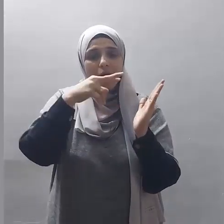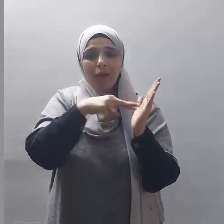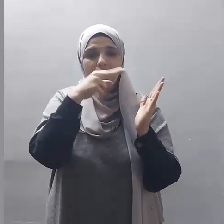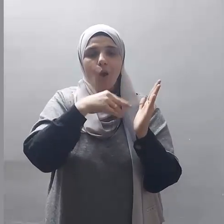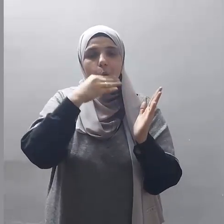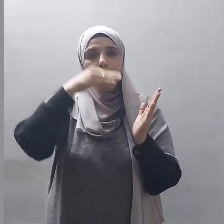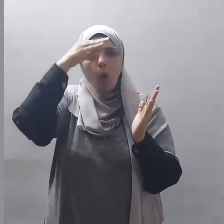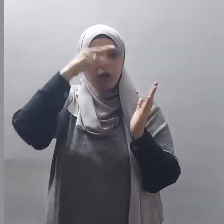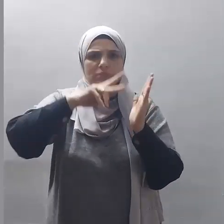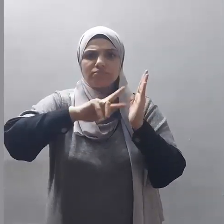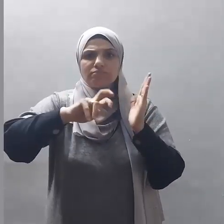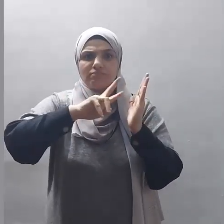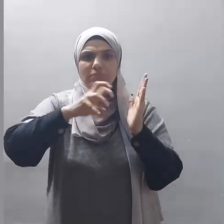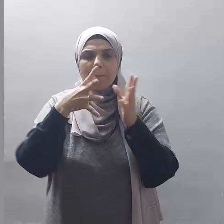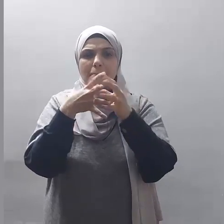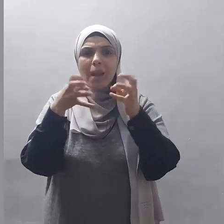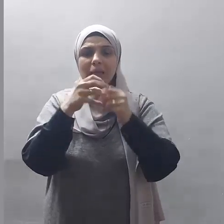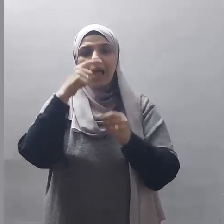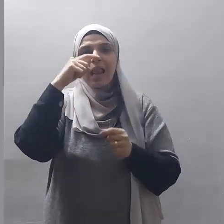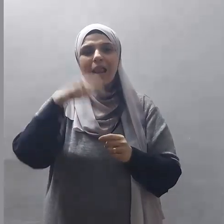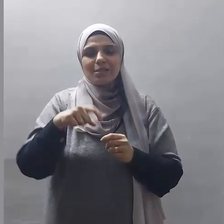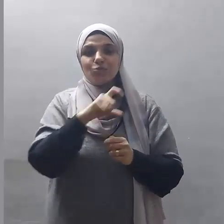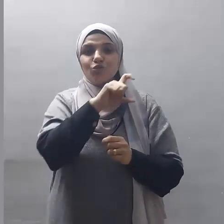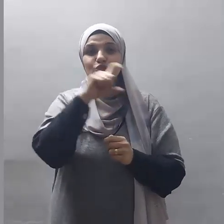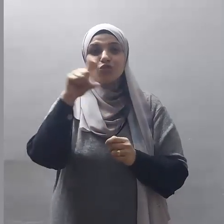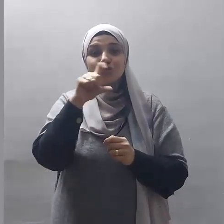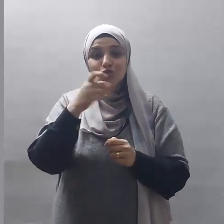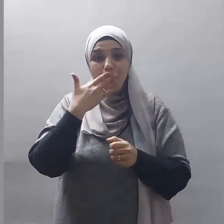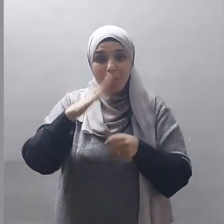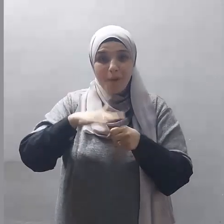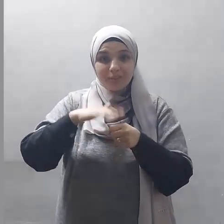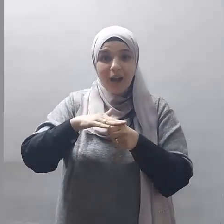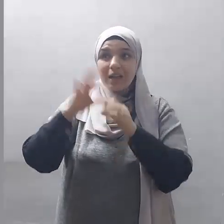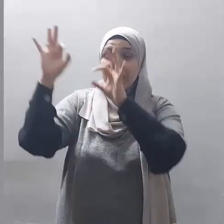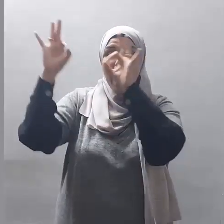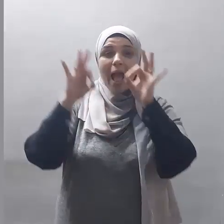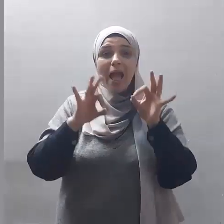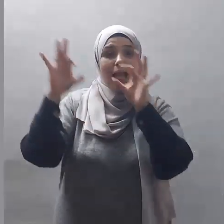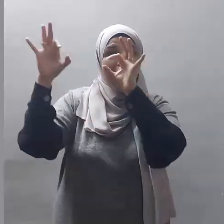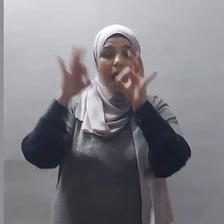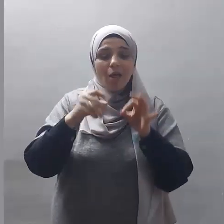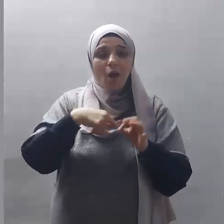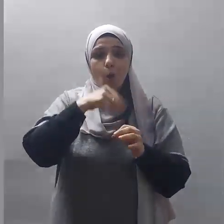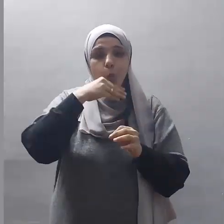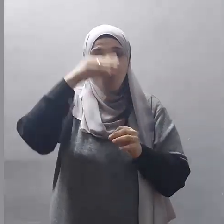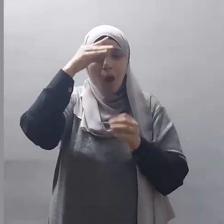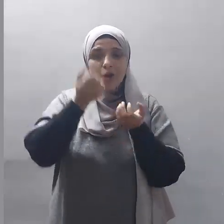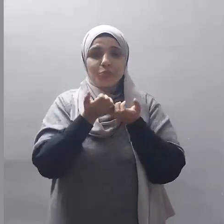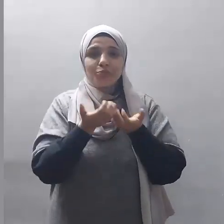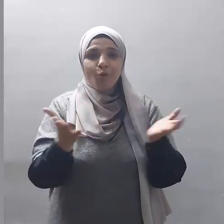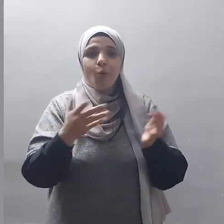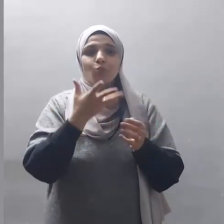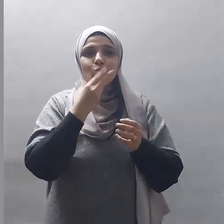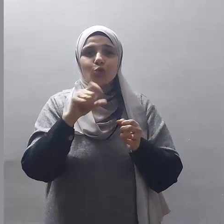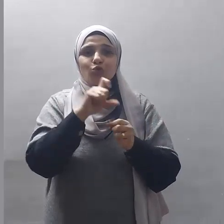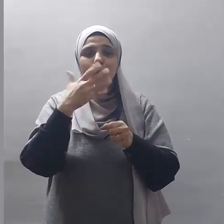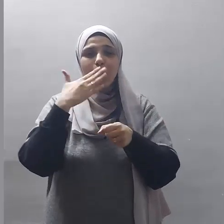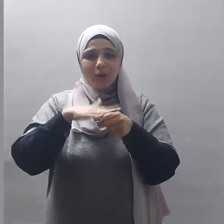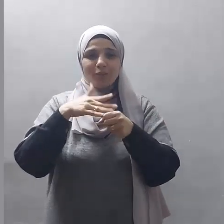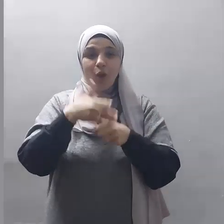ومدارسته، فهو شهر نزل فيه القرآن الكريم، حيث يقول الحق سبحانه: شهر